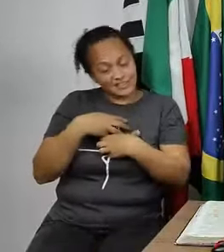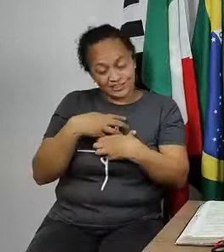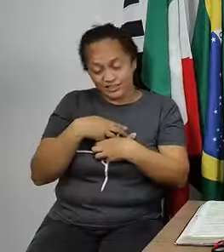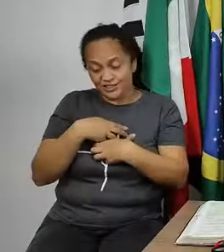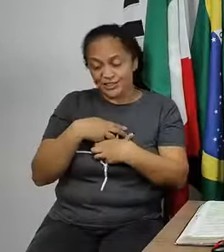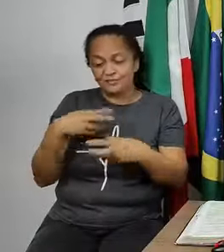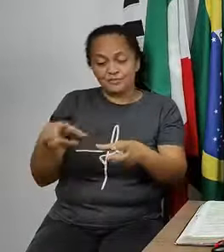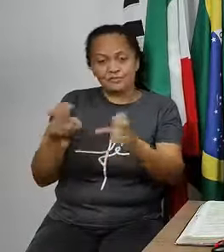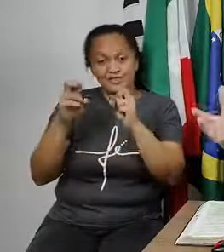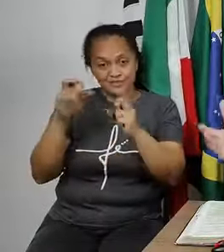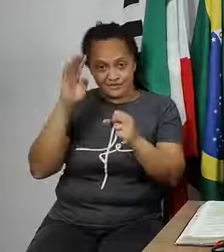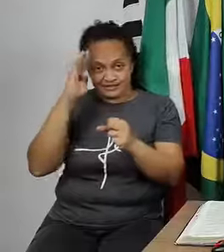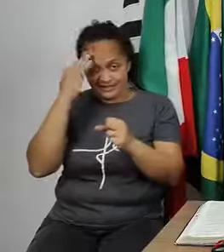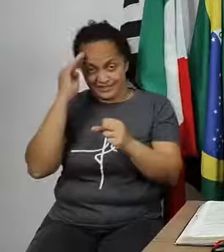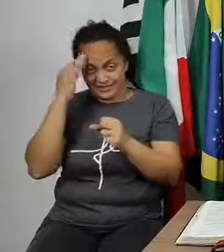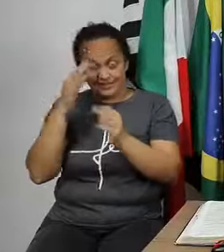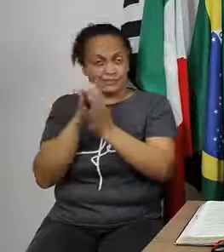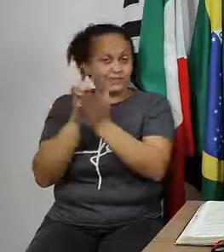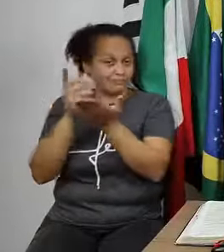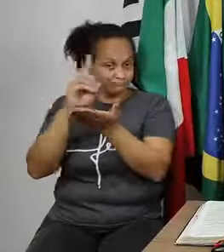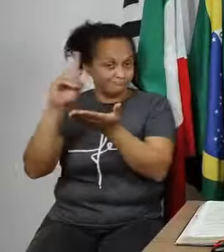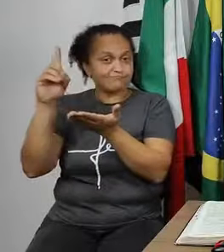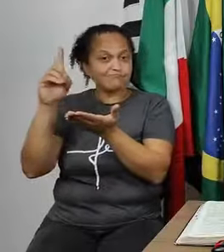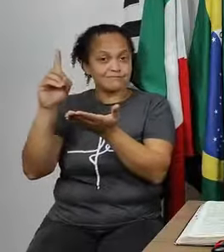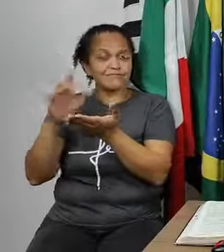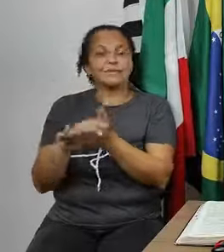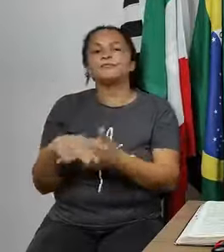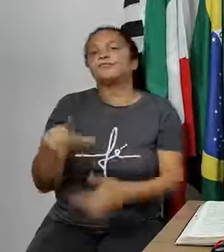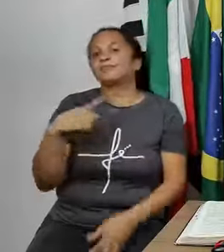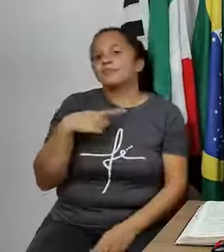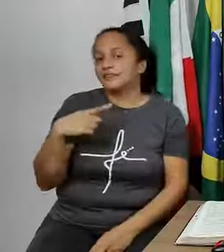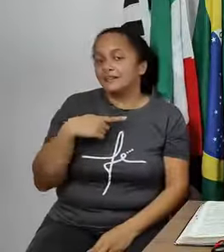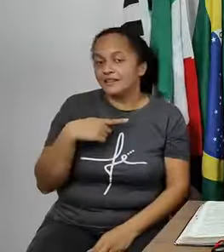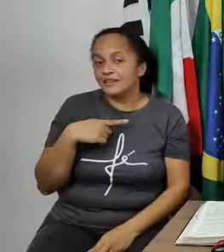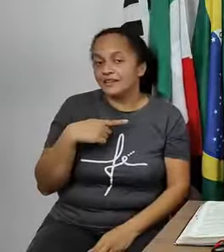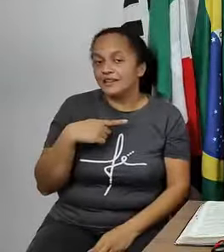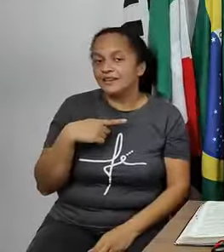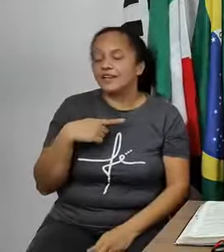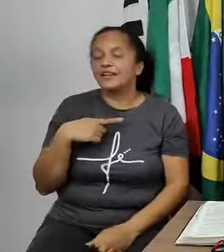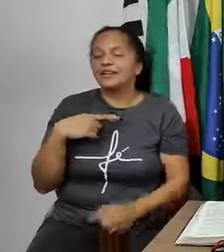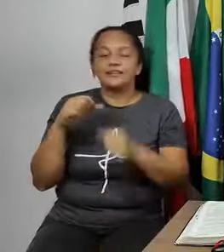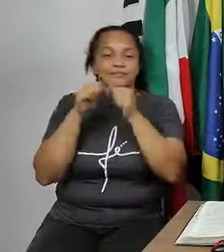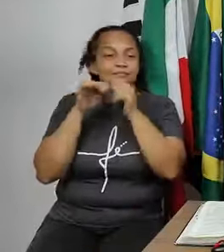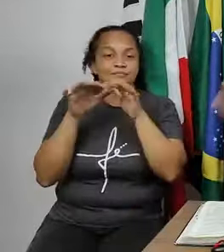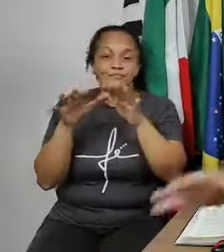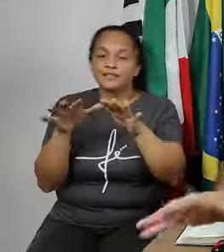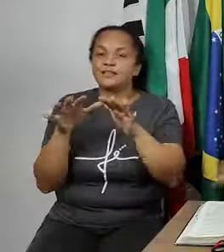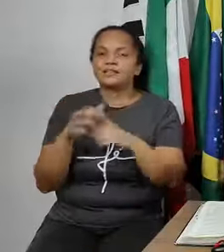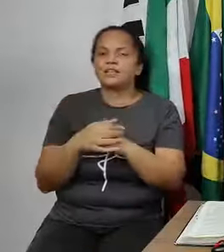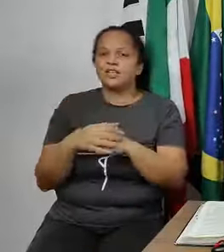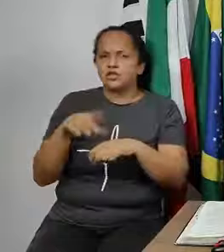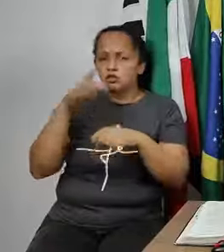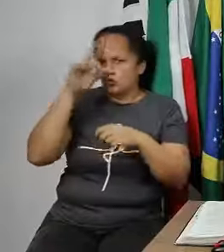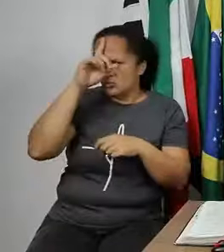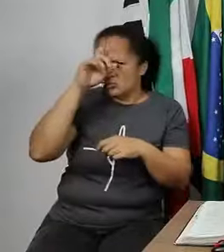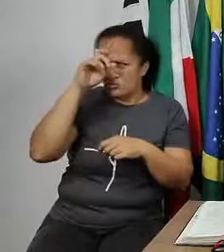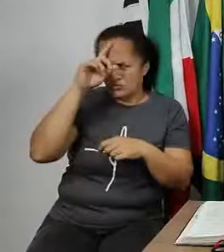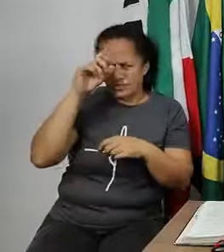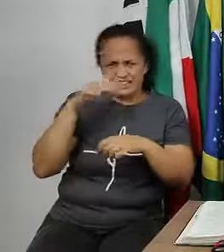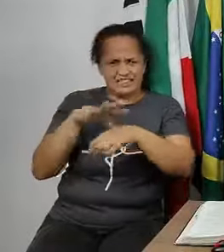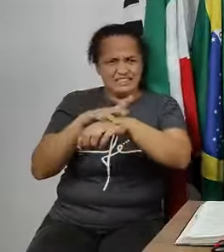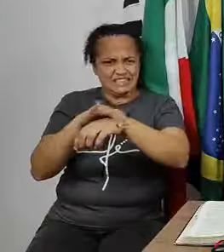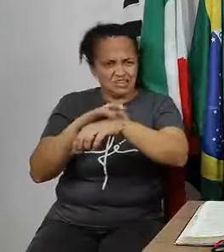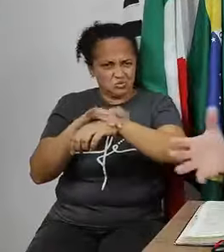da palavra, ter experiências de pôr a mão sobre o enfermo e ele ser curado, expulsar demônios,